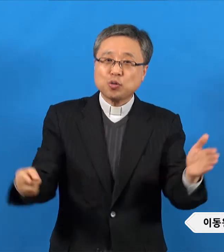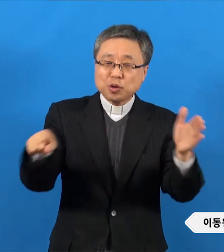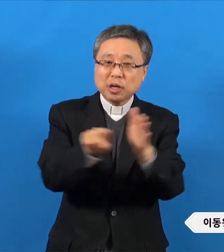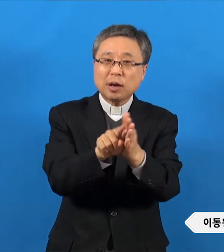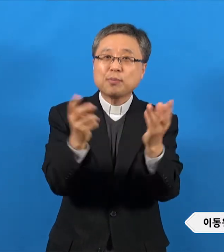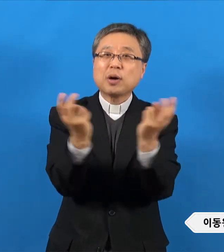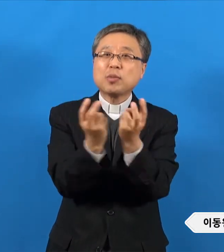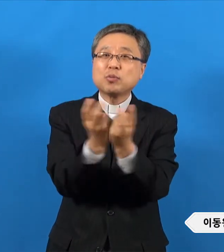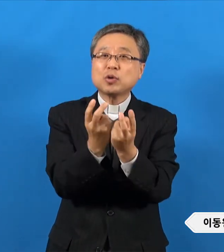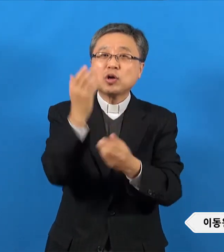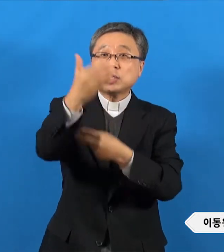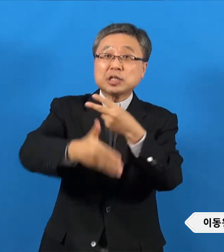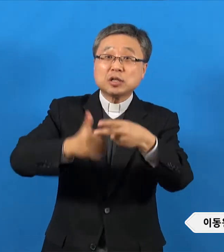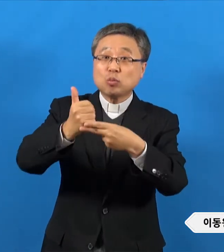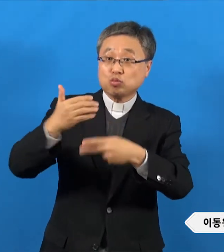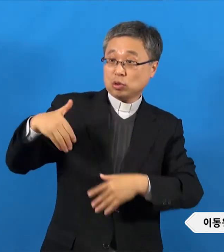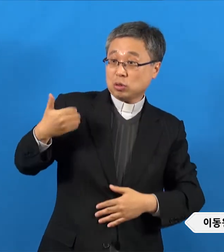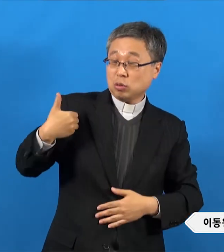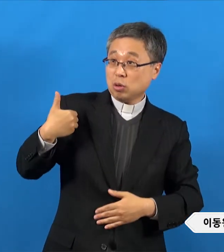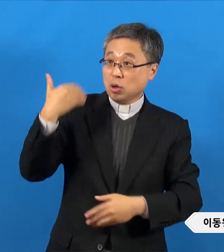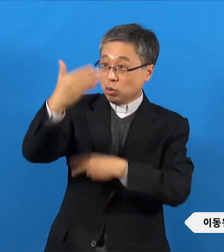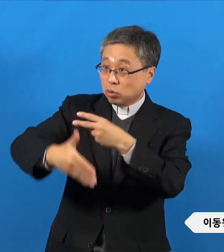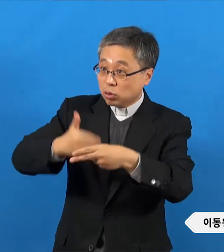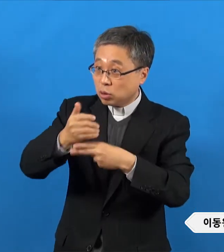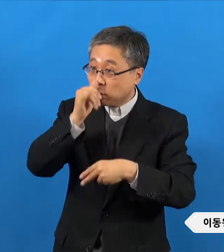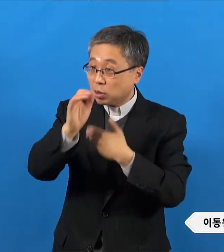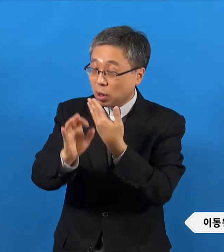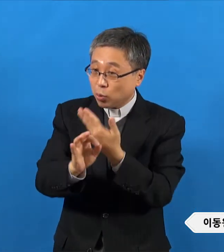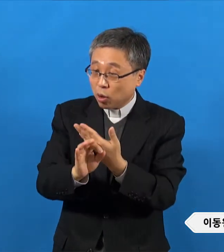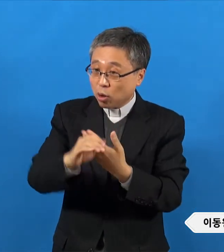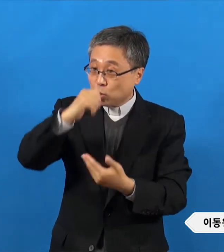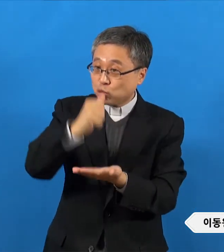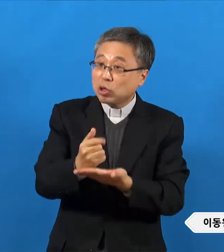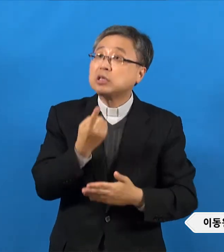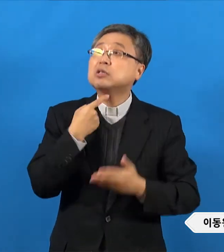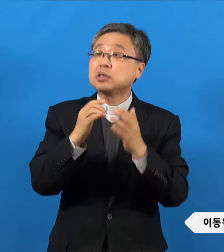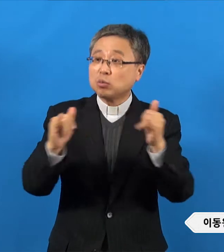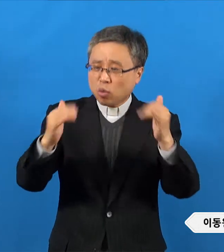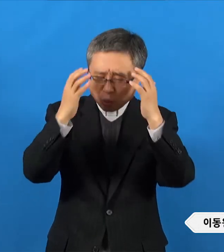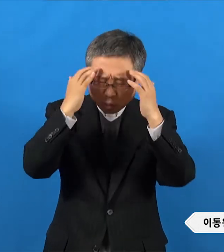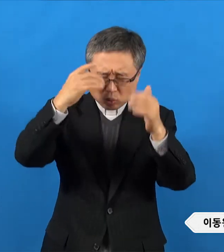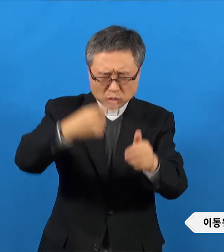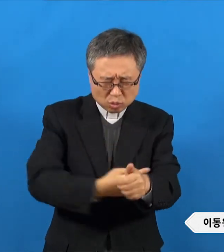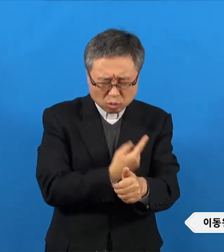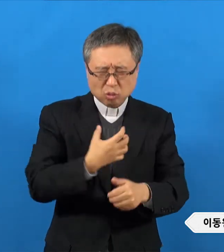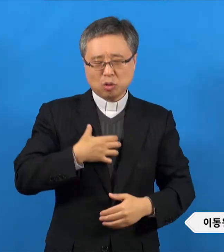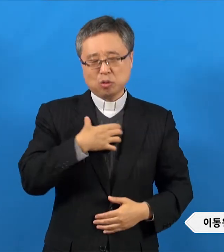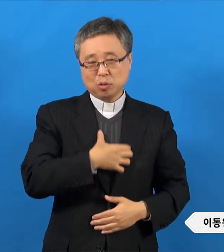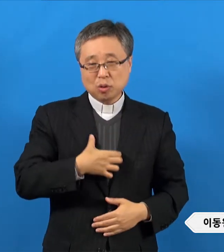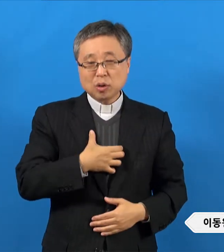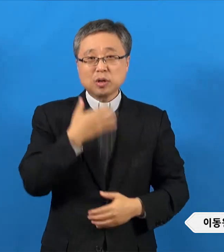부인하는 것입니다. 신이 있다면 범죄자들은 괴롭거든요. 고통스러운 것입니다. 자,